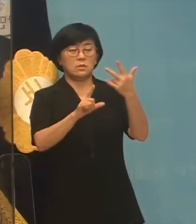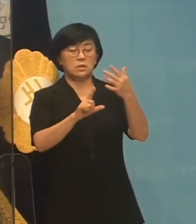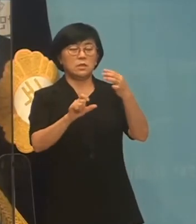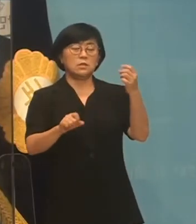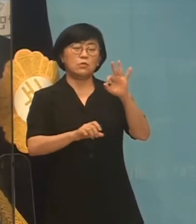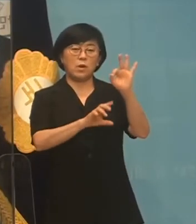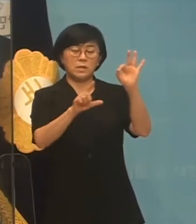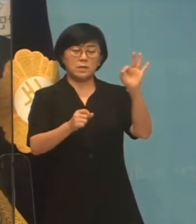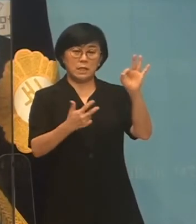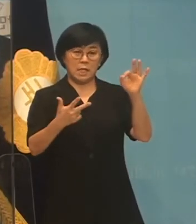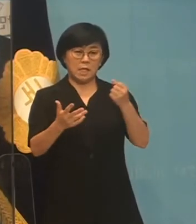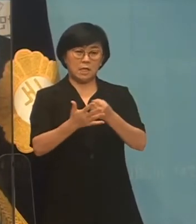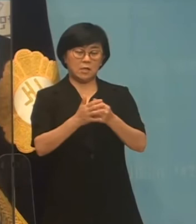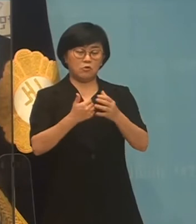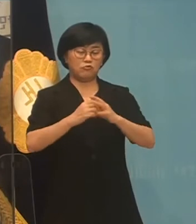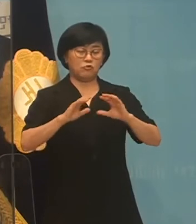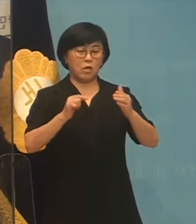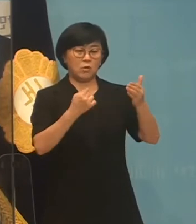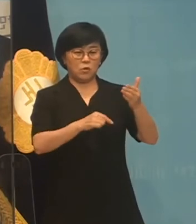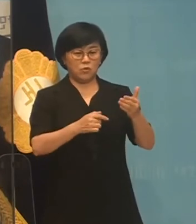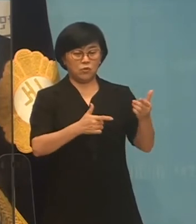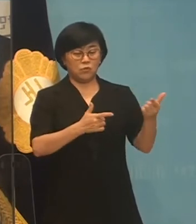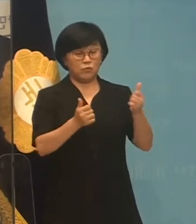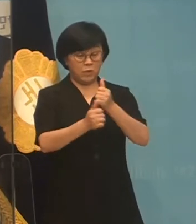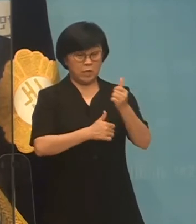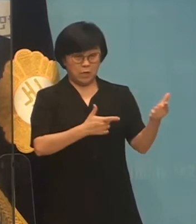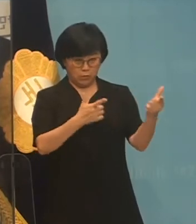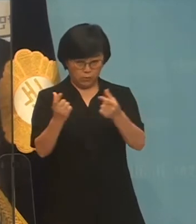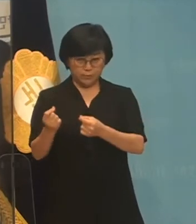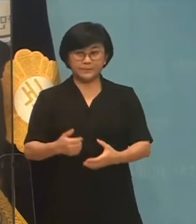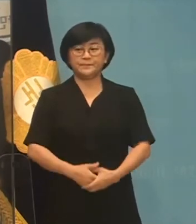더불어민주당, 열린민주당, 국회 교육위원회 의원 일도.